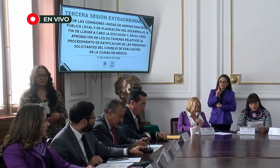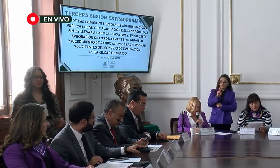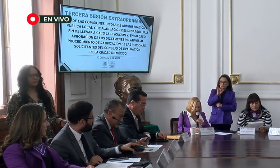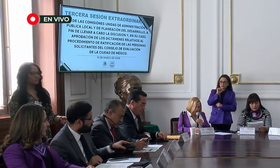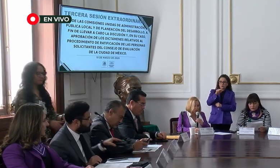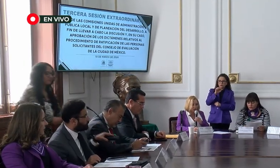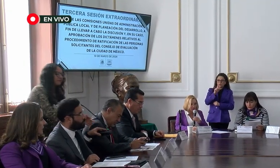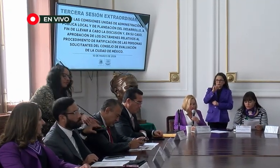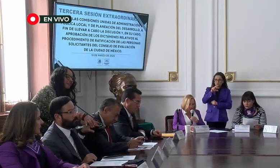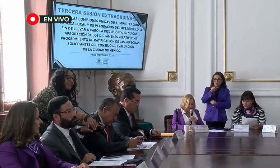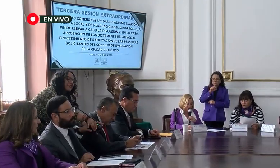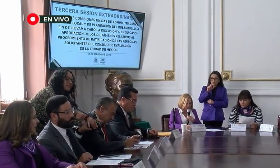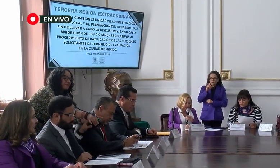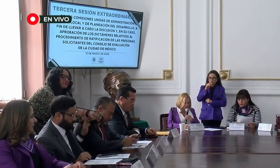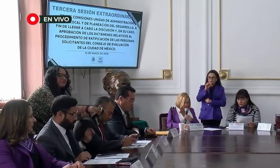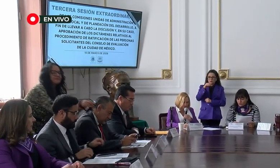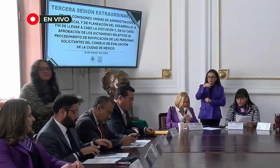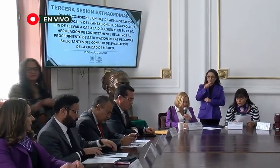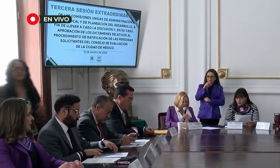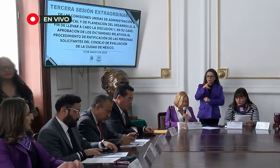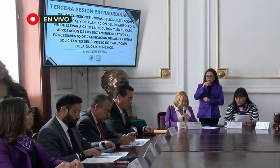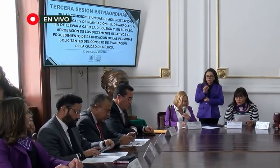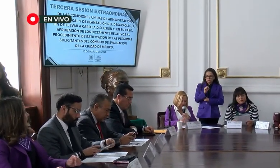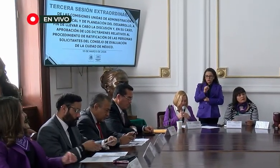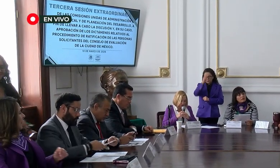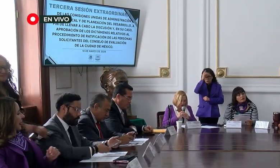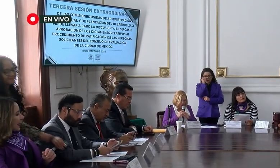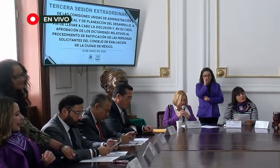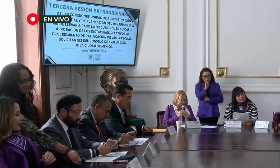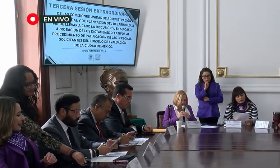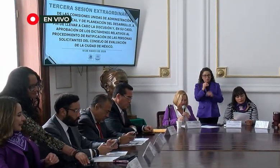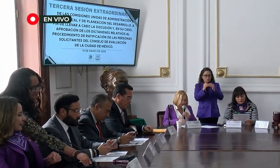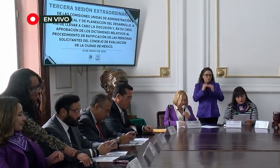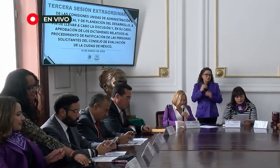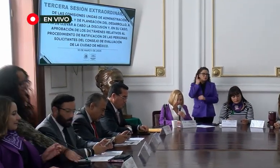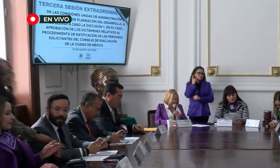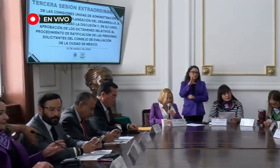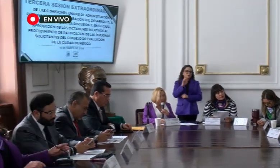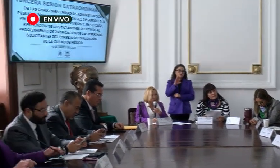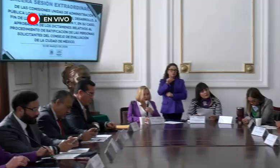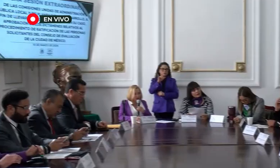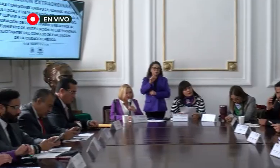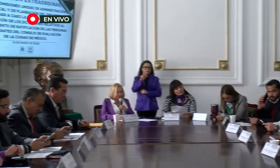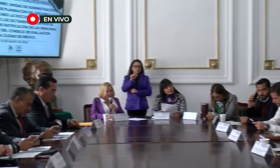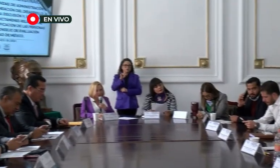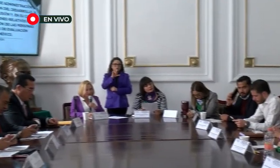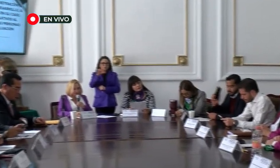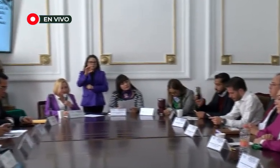Guadalupe Espinosa de los Monteros García. Adriana Espinosa, a favor. Diputada Cecilia Vadillo Obregón.